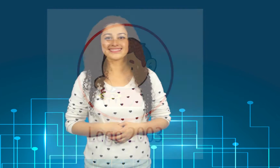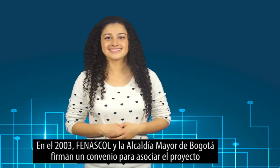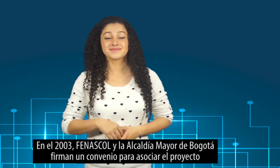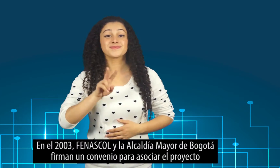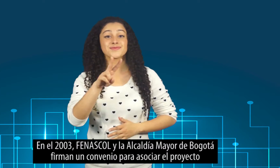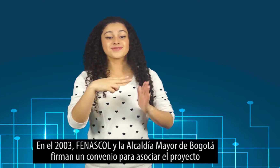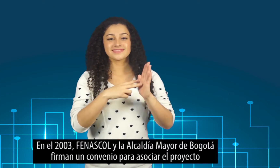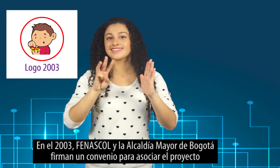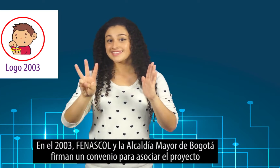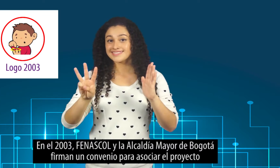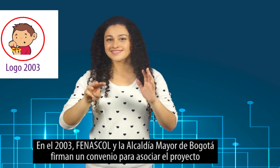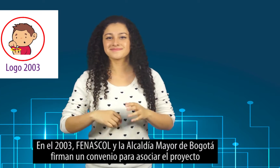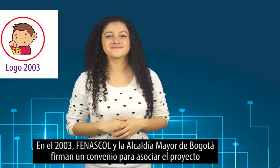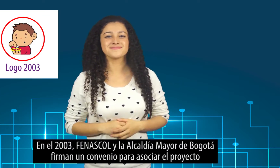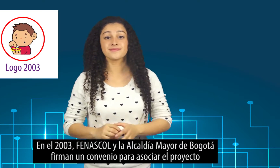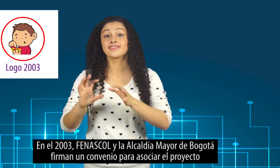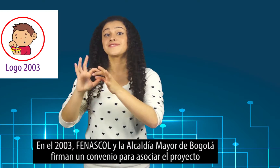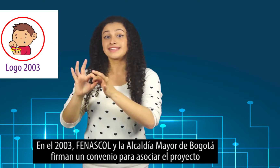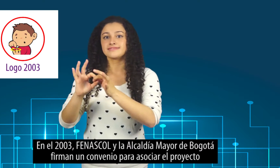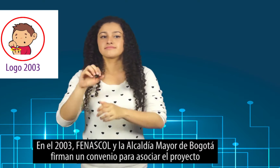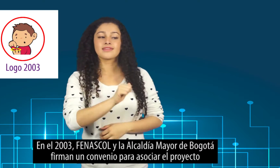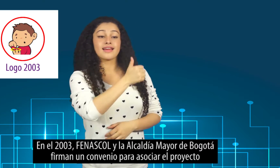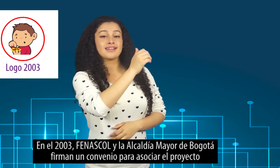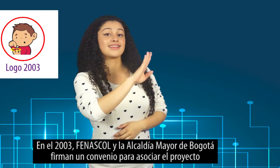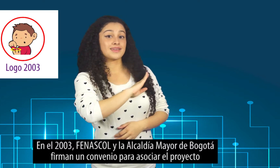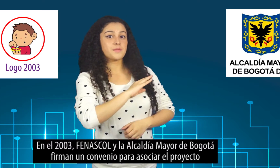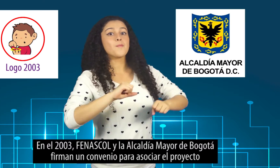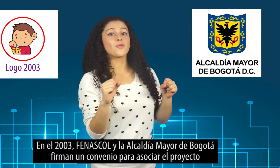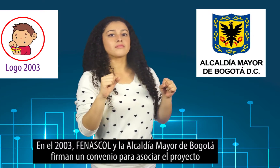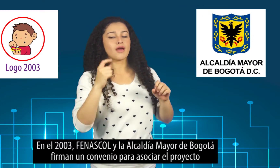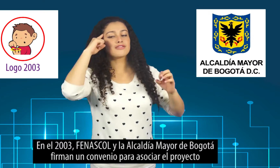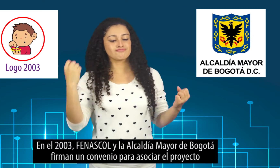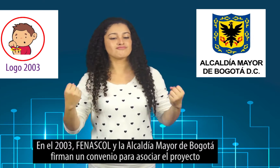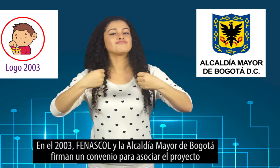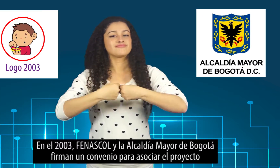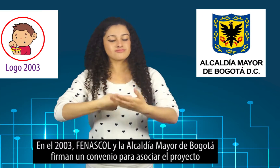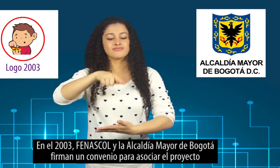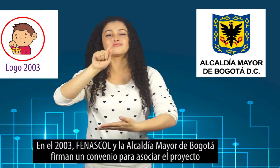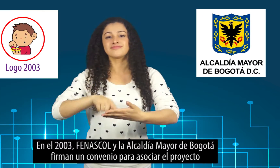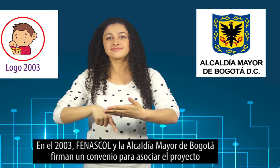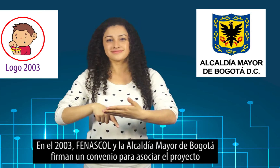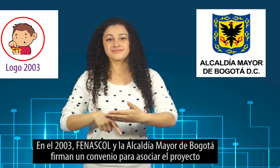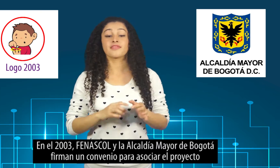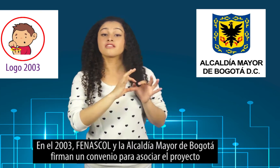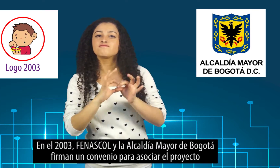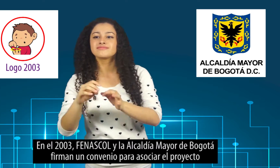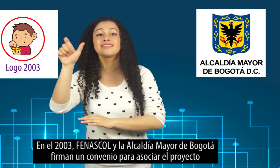En el 2003, FENASCOL y la Alcaldía Mayor de Bogotá firman un convenio para asociar el proyecto con